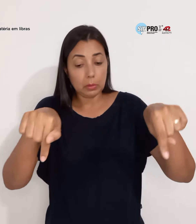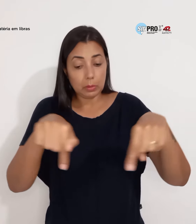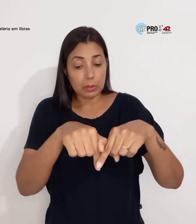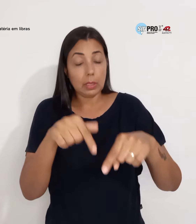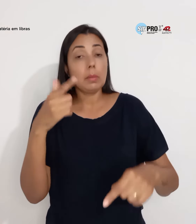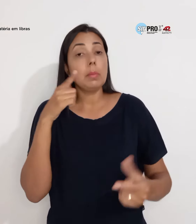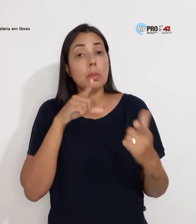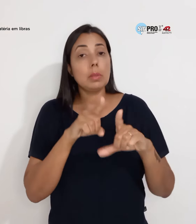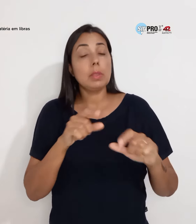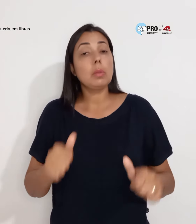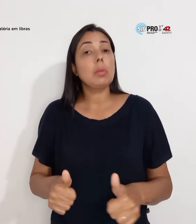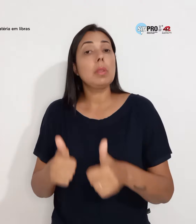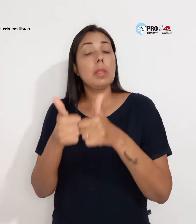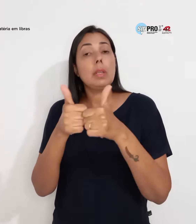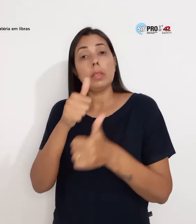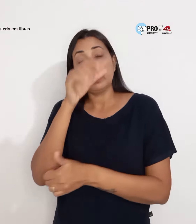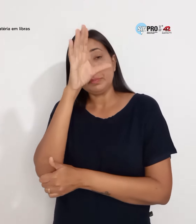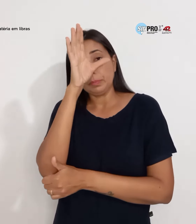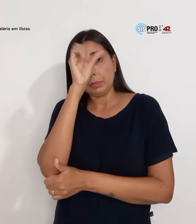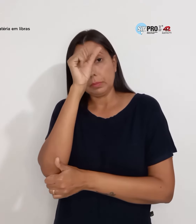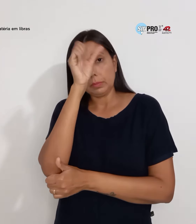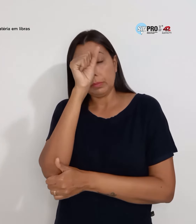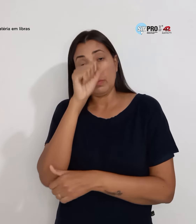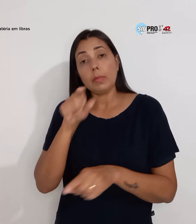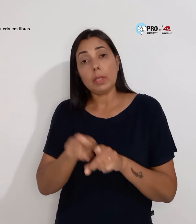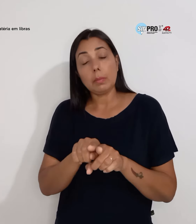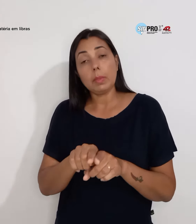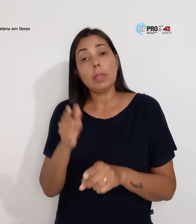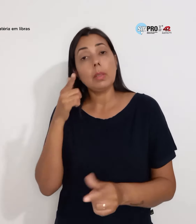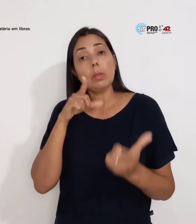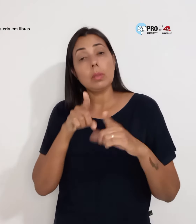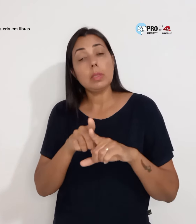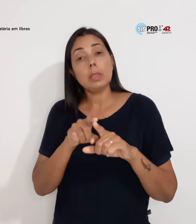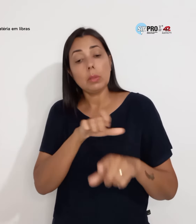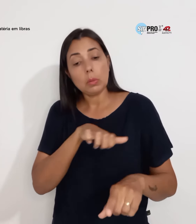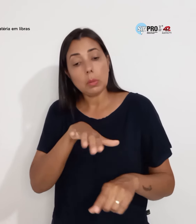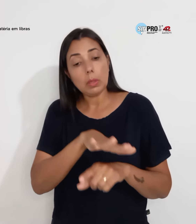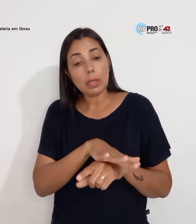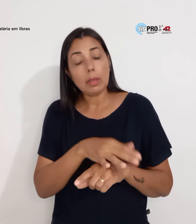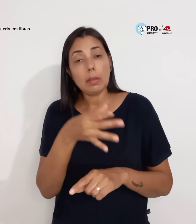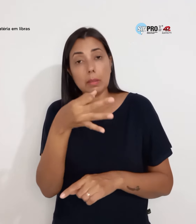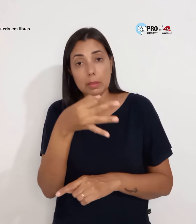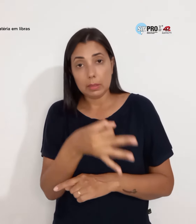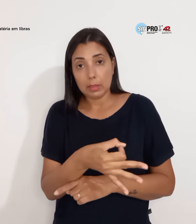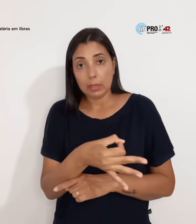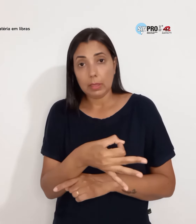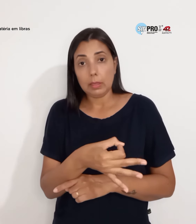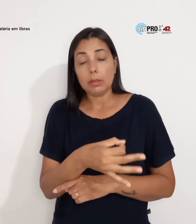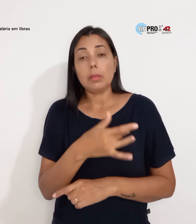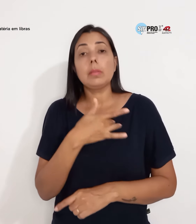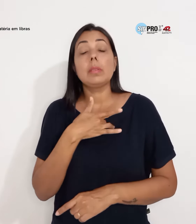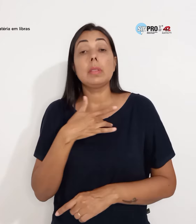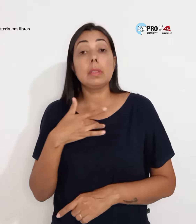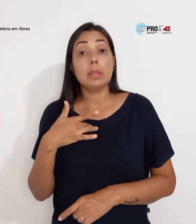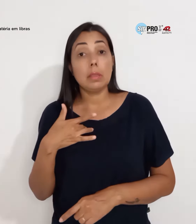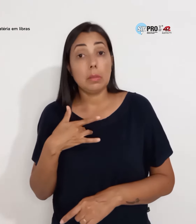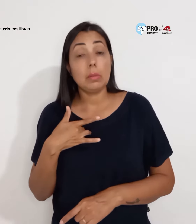para garantir qualidade de aprendizagem e garantir um ambiente adequado sanitariamente e